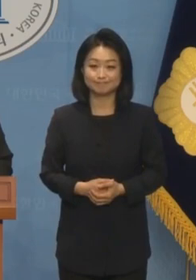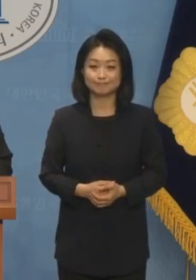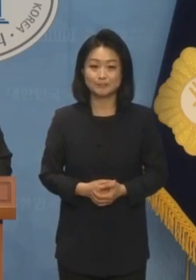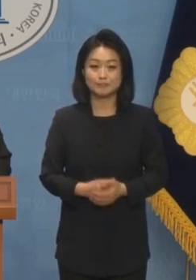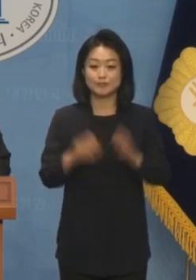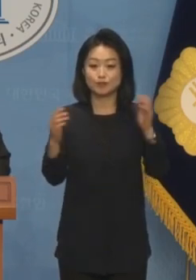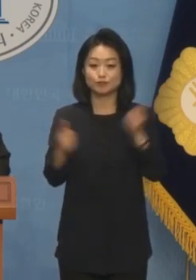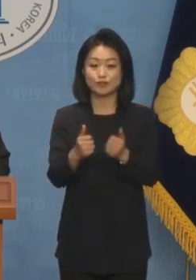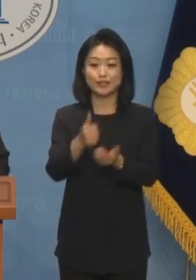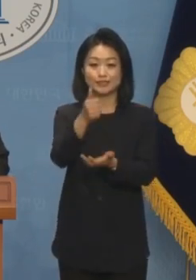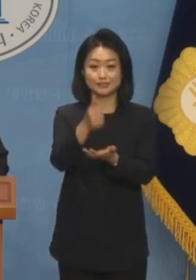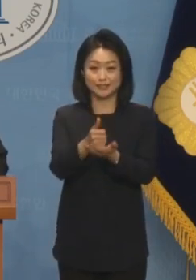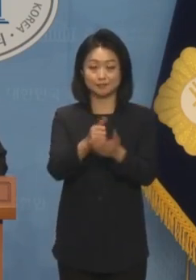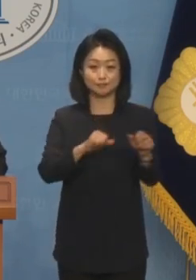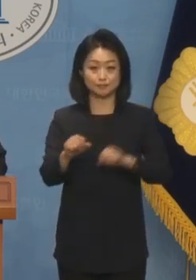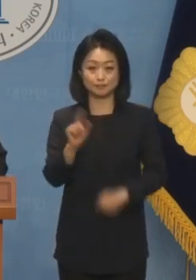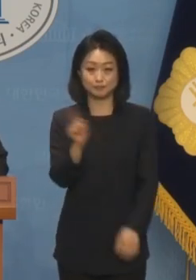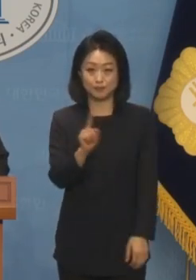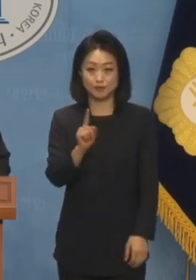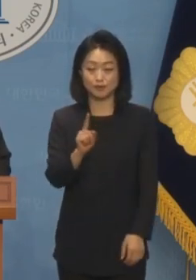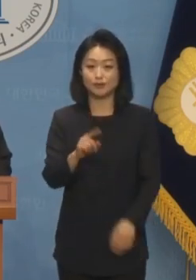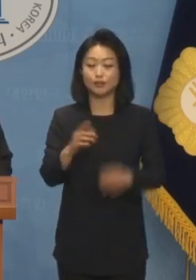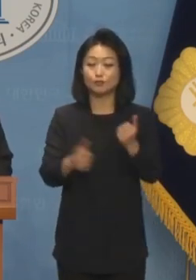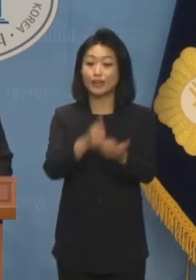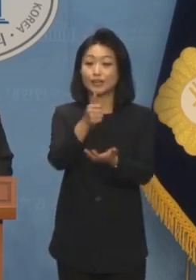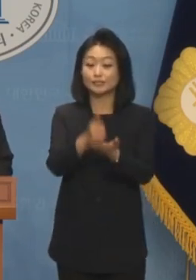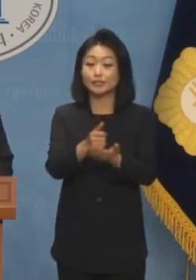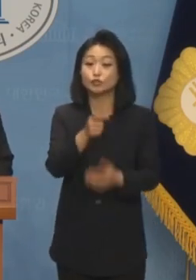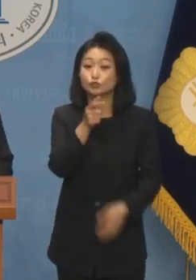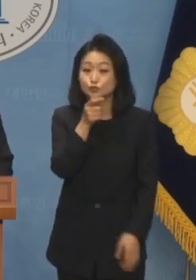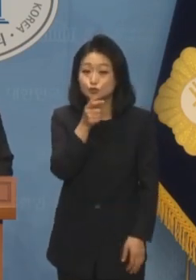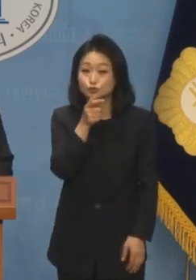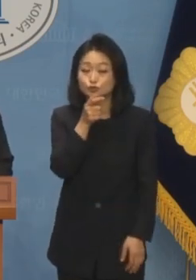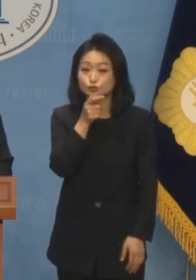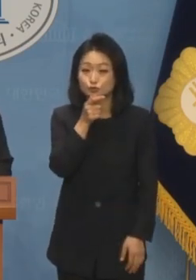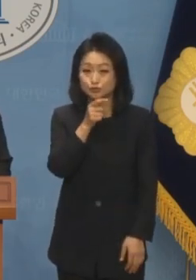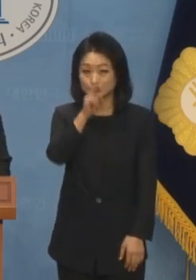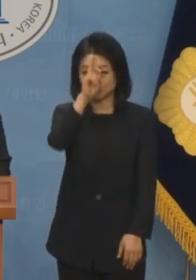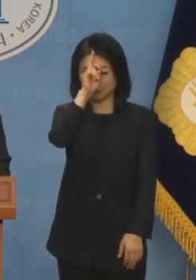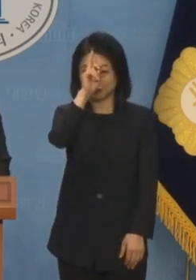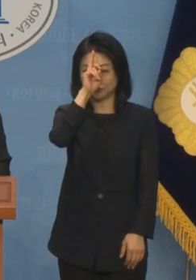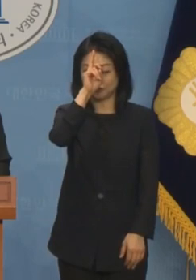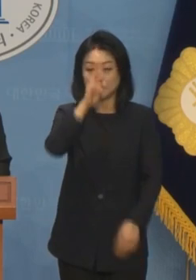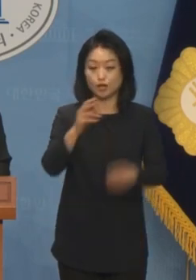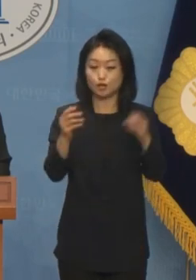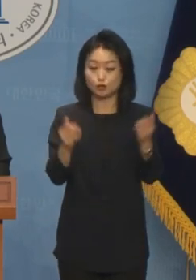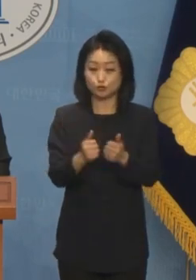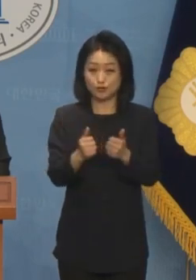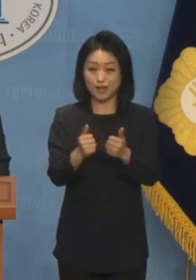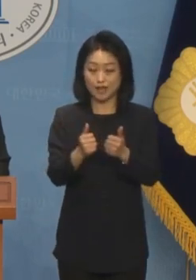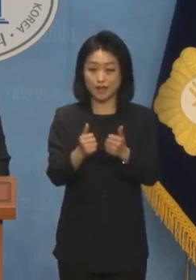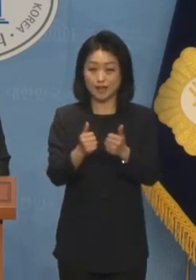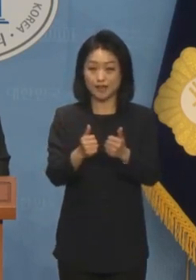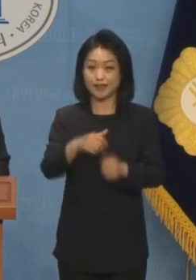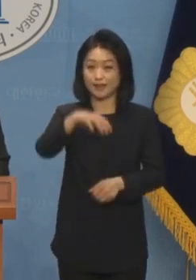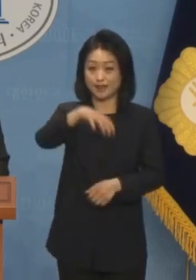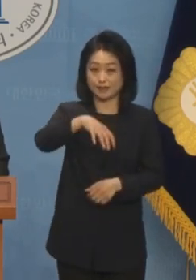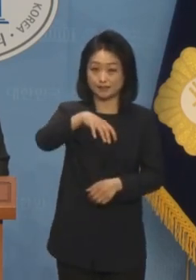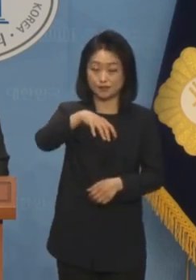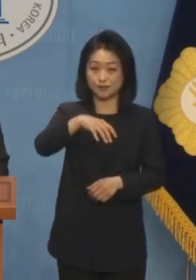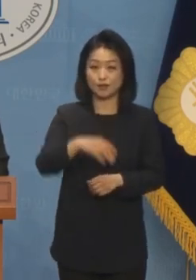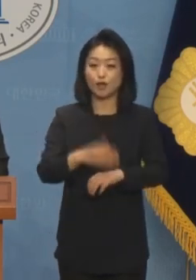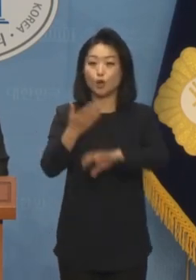먼저 의장단 일정입니다. 김진표 국회의장은 수요일 오후 12시 국회의장 공관에서